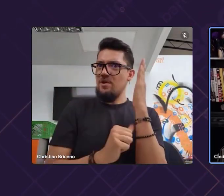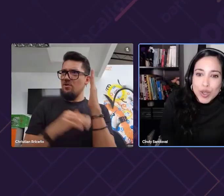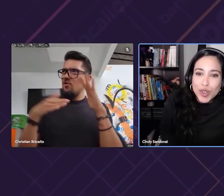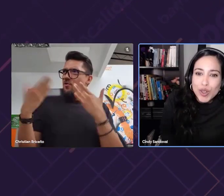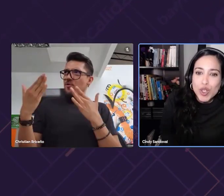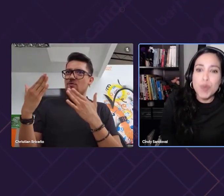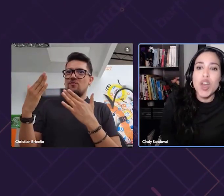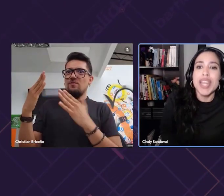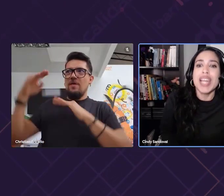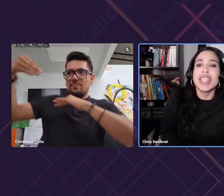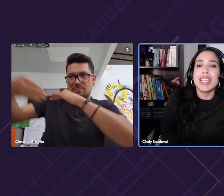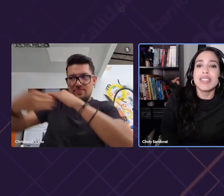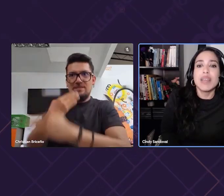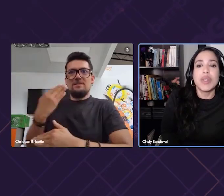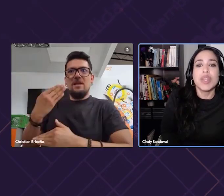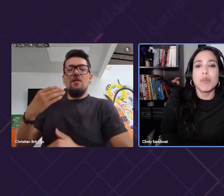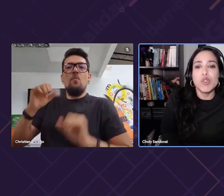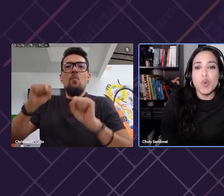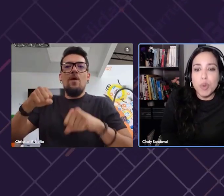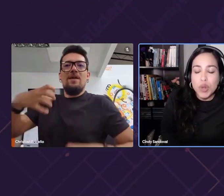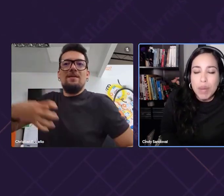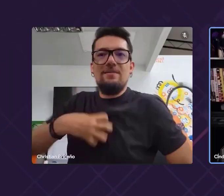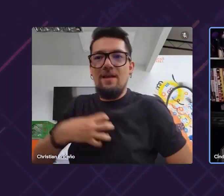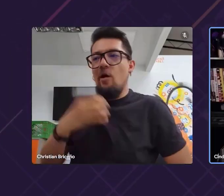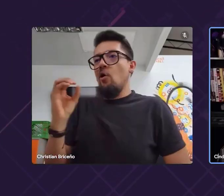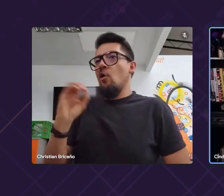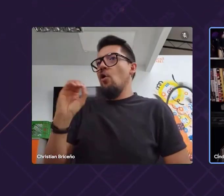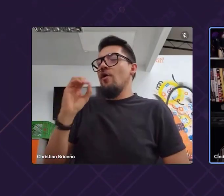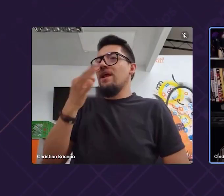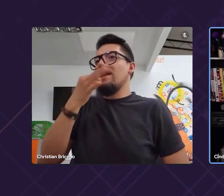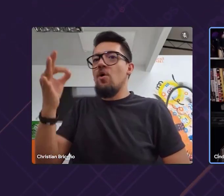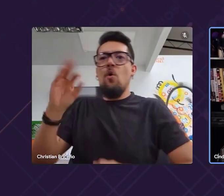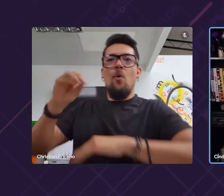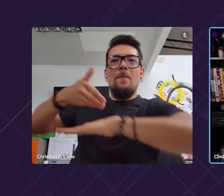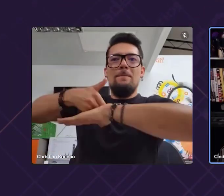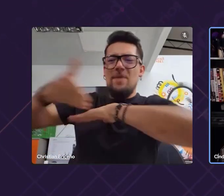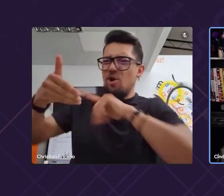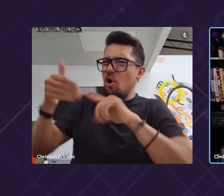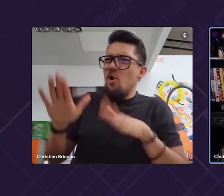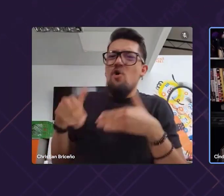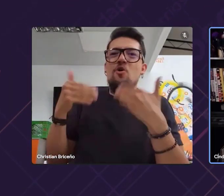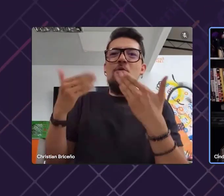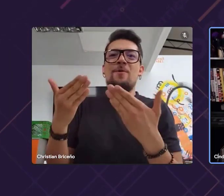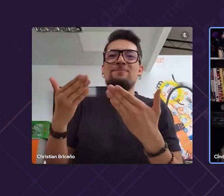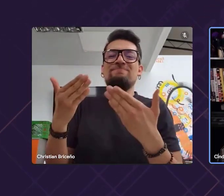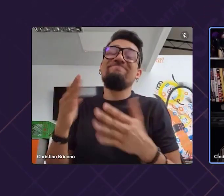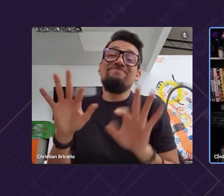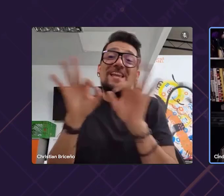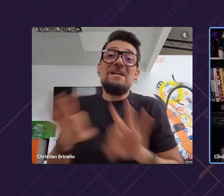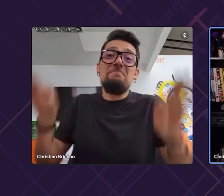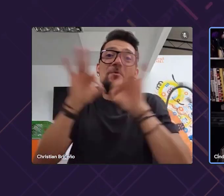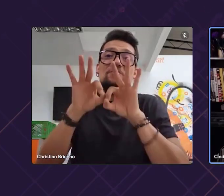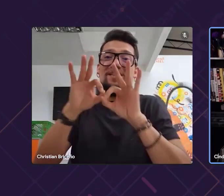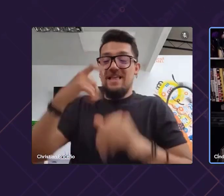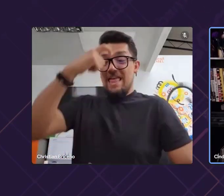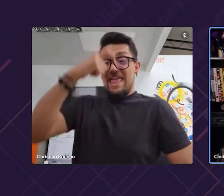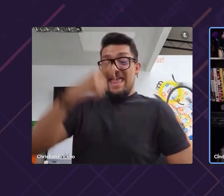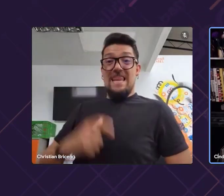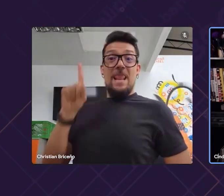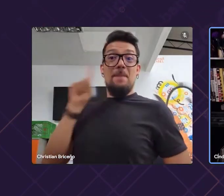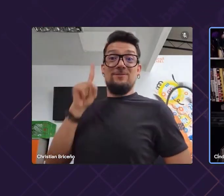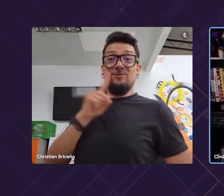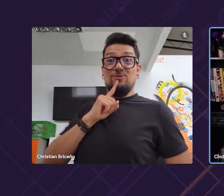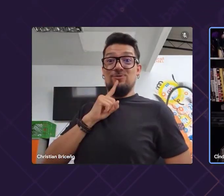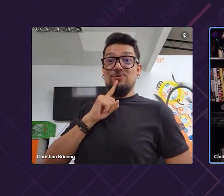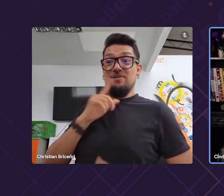Imagínate, y nosotros como Canal 13 también tenemos un programa de accesibilidad donde las personas, tanto oyentes como